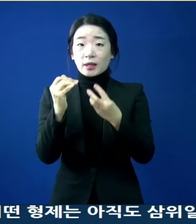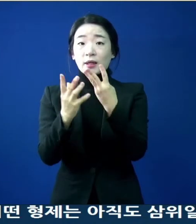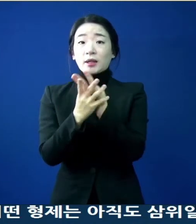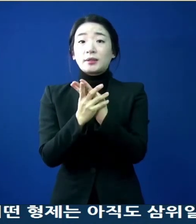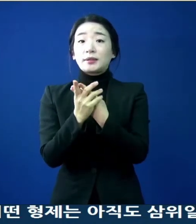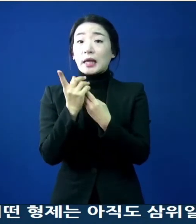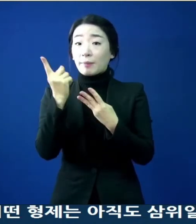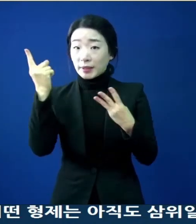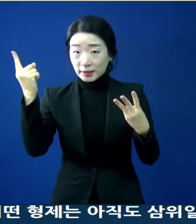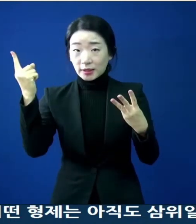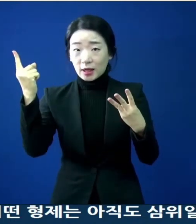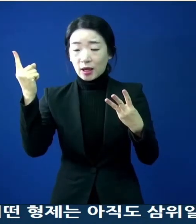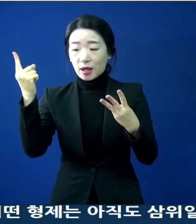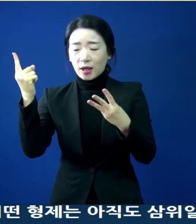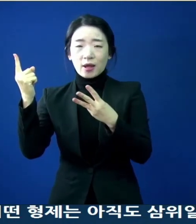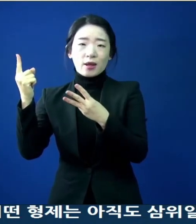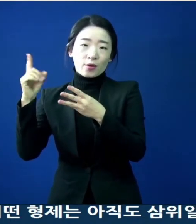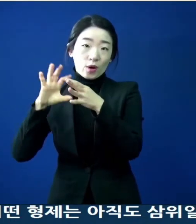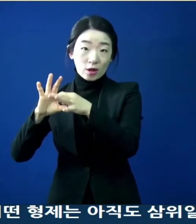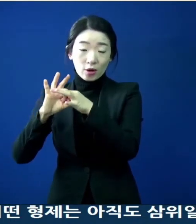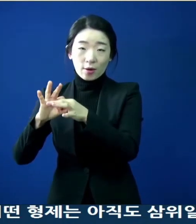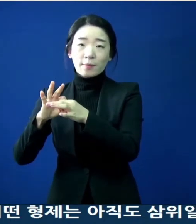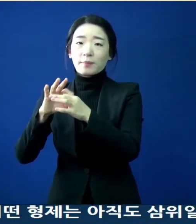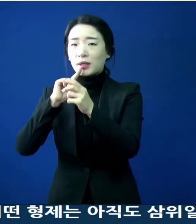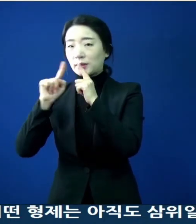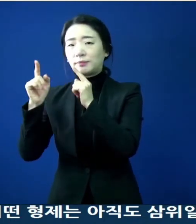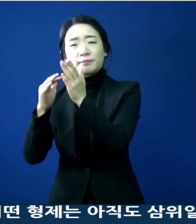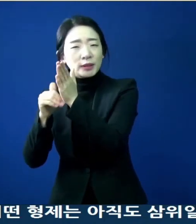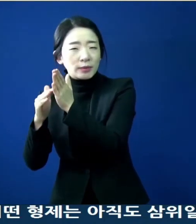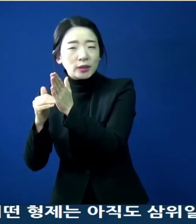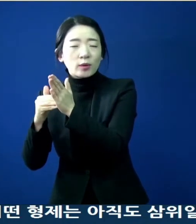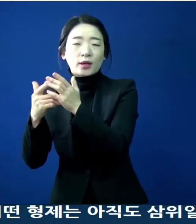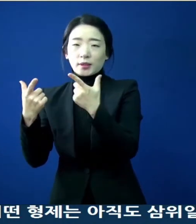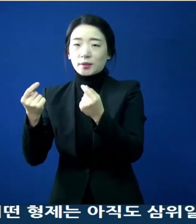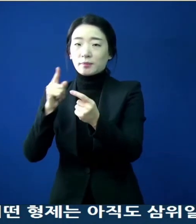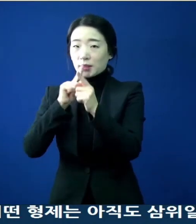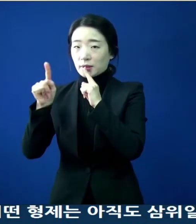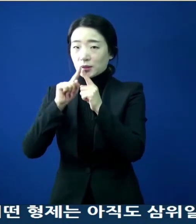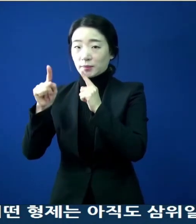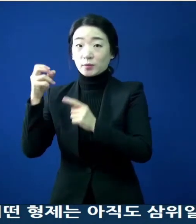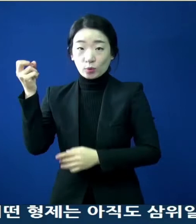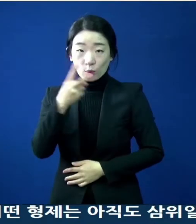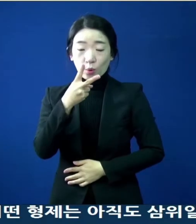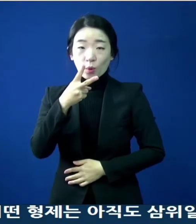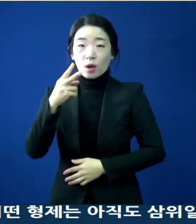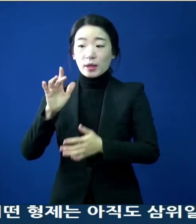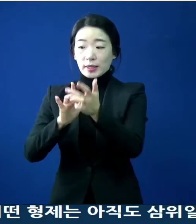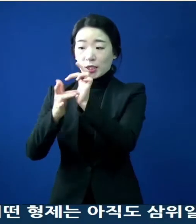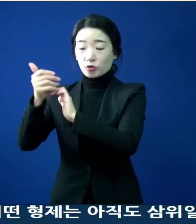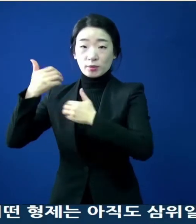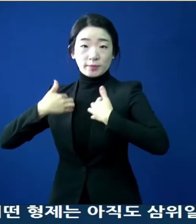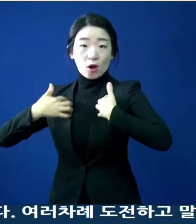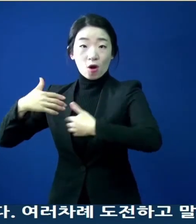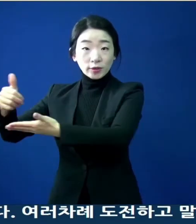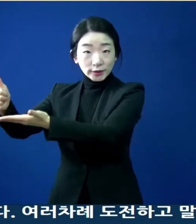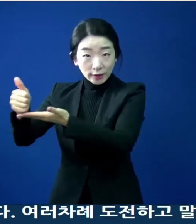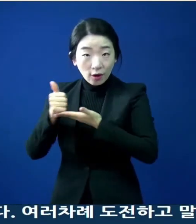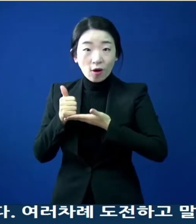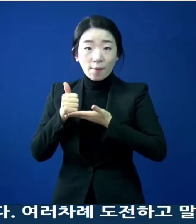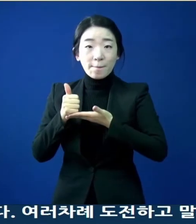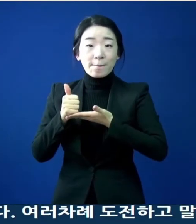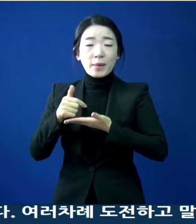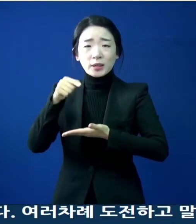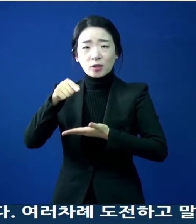삼위일체의 비밀뿐만 아니라 우리가 예수님을 영접했을 때 예수님의 영접 속에 하나님의 말씀을